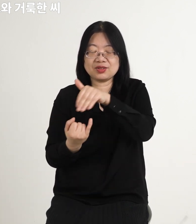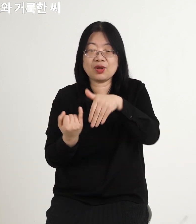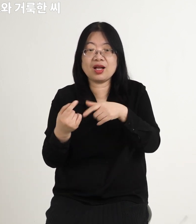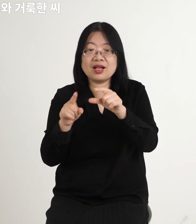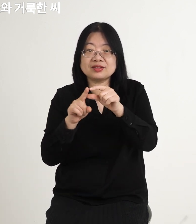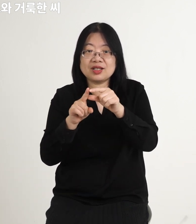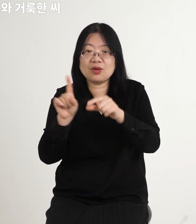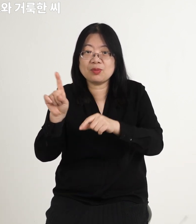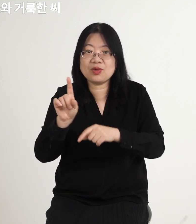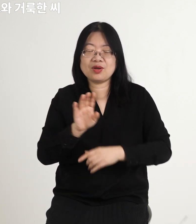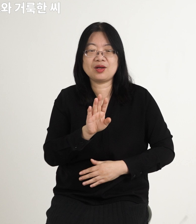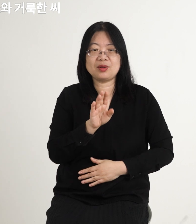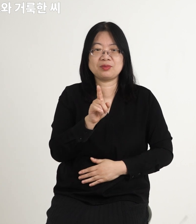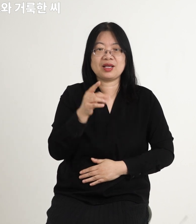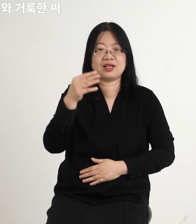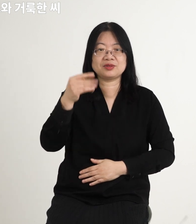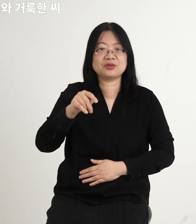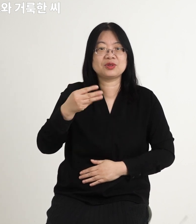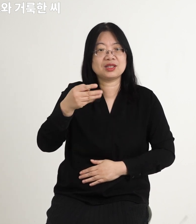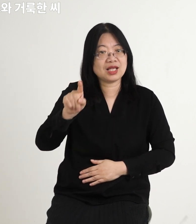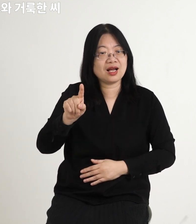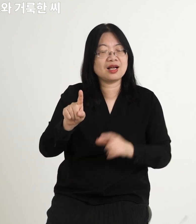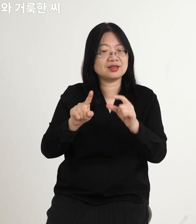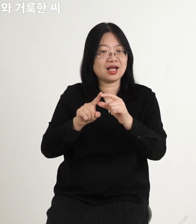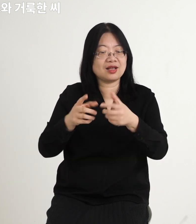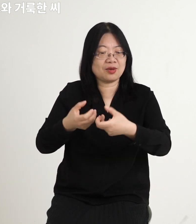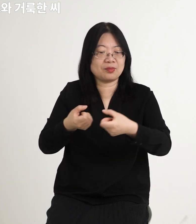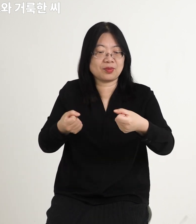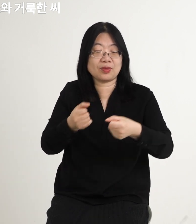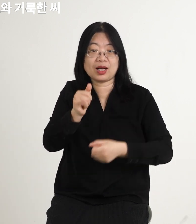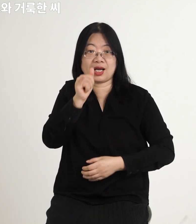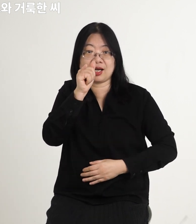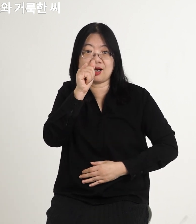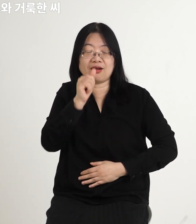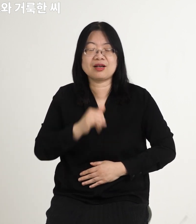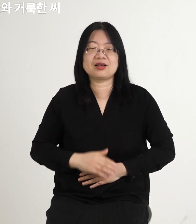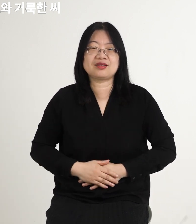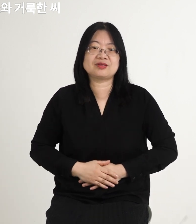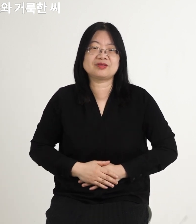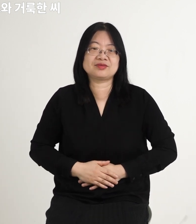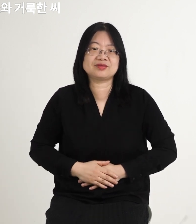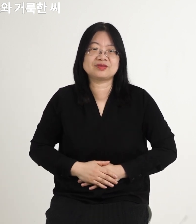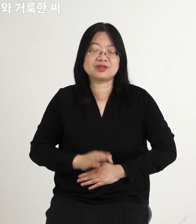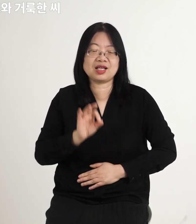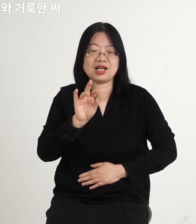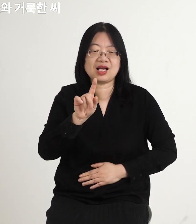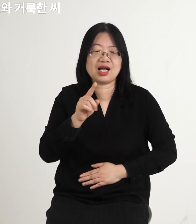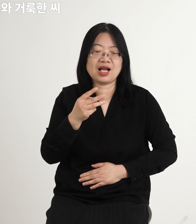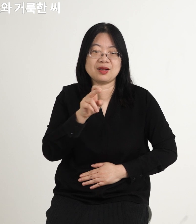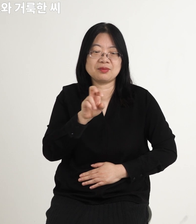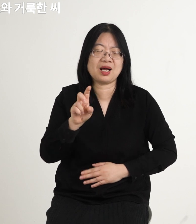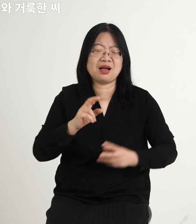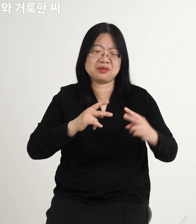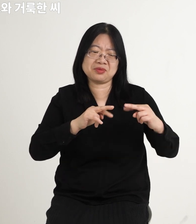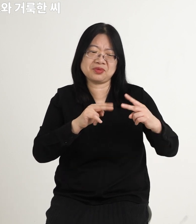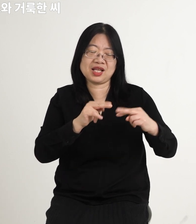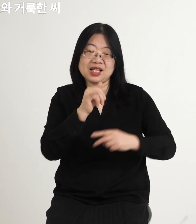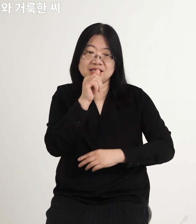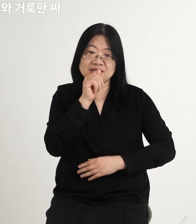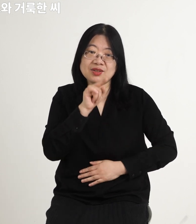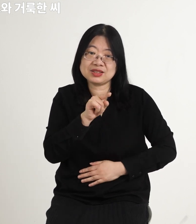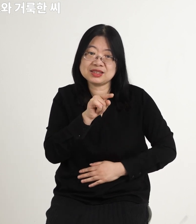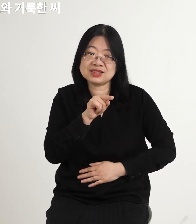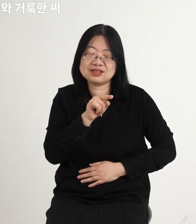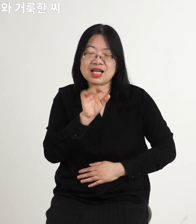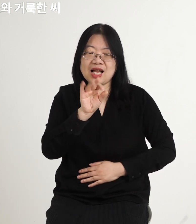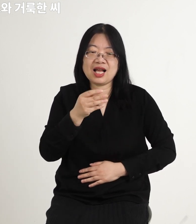단어는 베툴라라는 단어가 따로 있어요. 자, 여기서 그 알마 논쟁이라고 해서 아직까지도